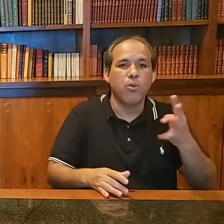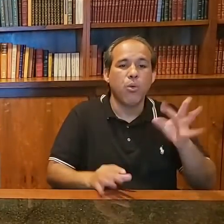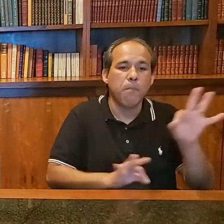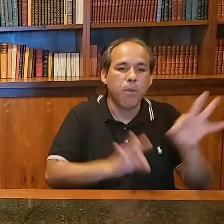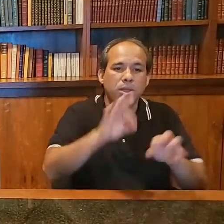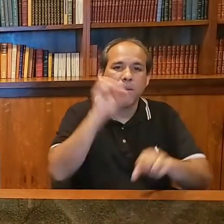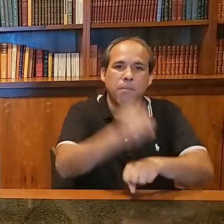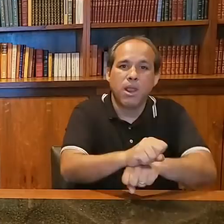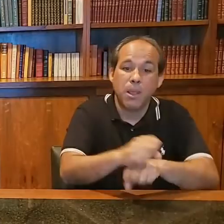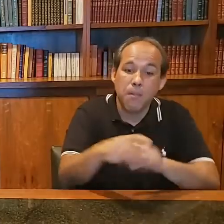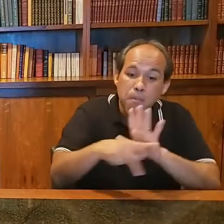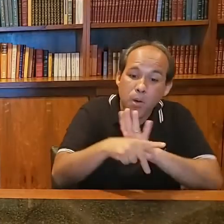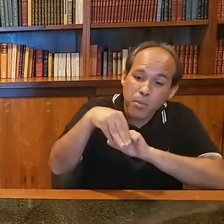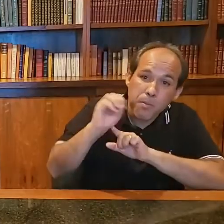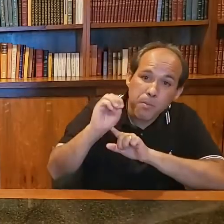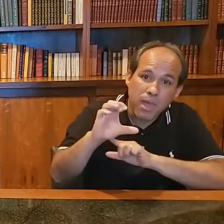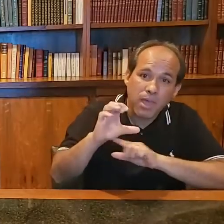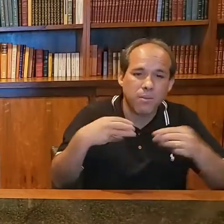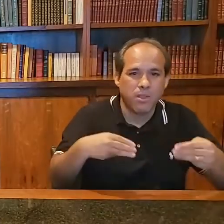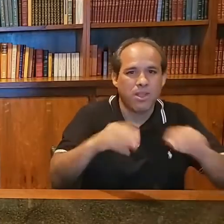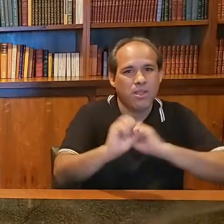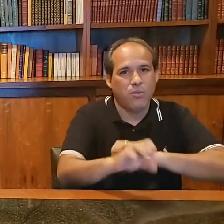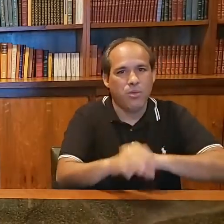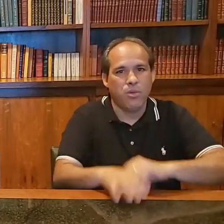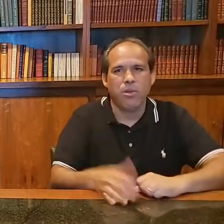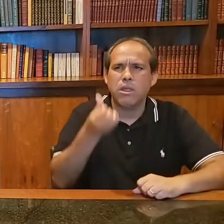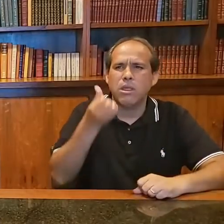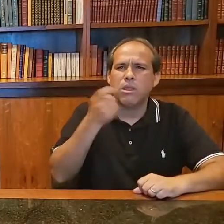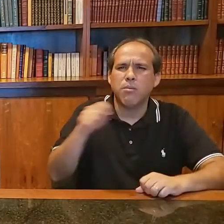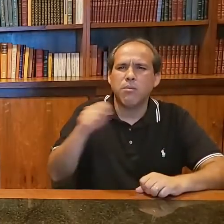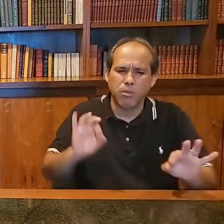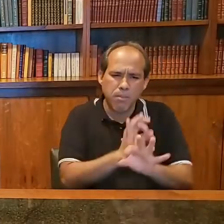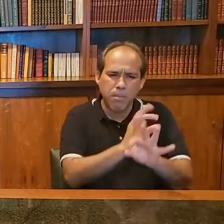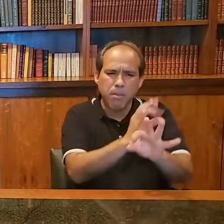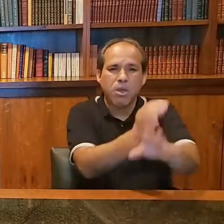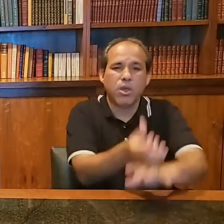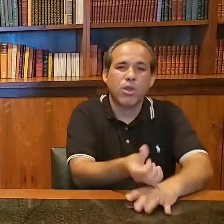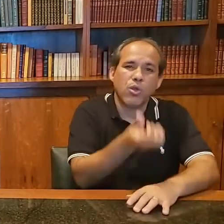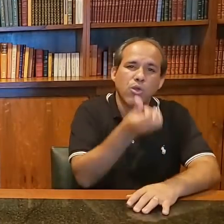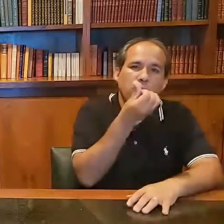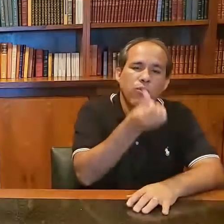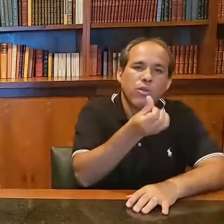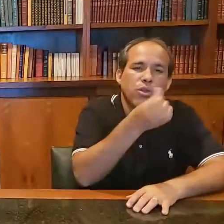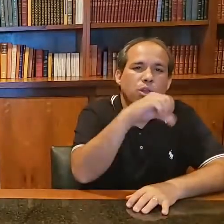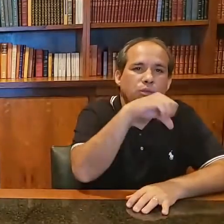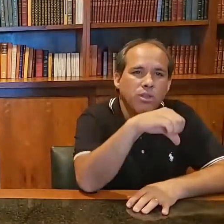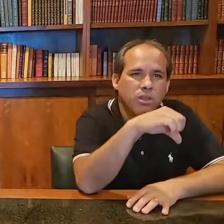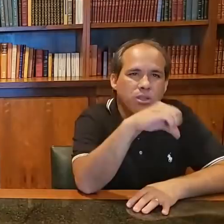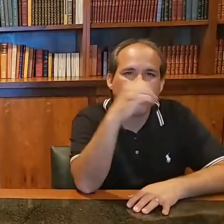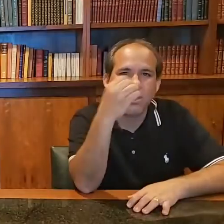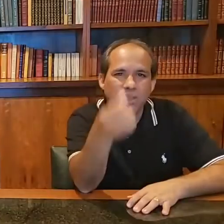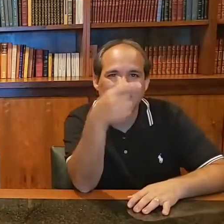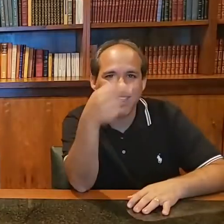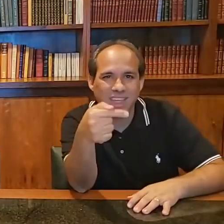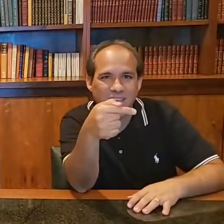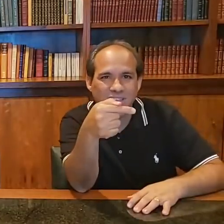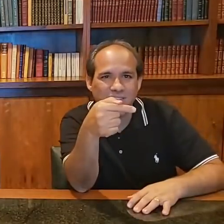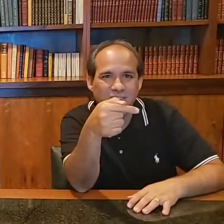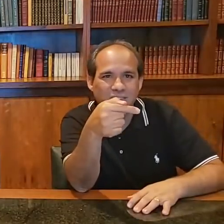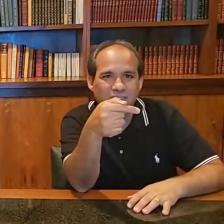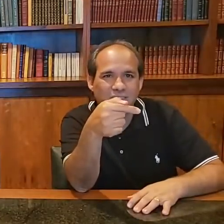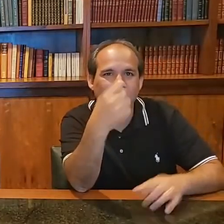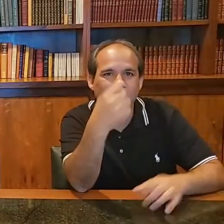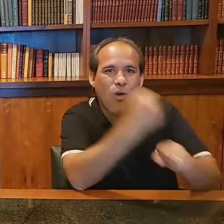do MEC. Só do MEC. É, nós terminamos em 6 meses, 967. Seguindo sua orientação, o que nós fizemos?